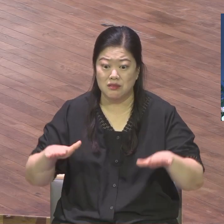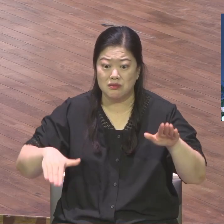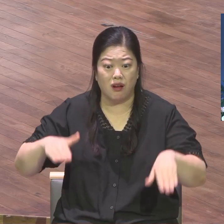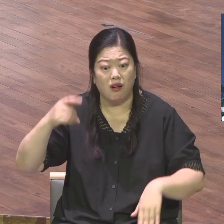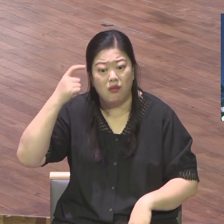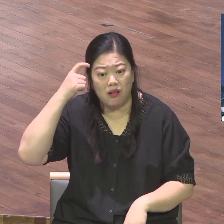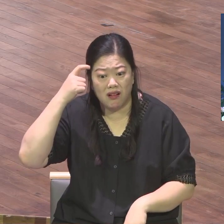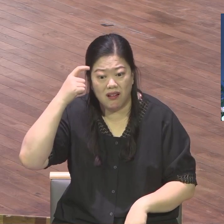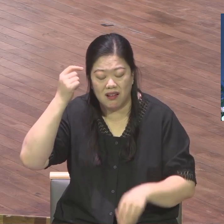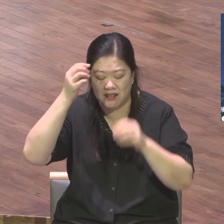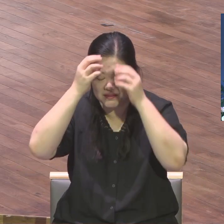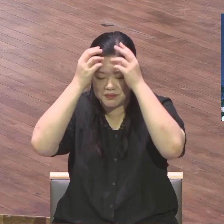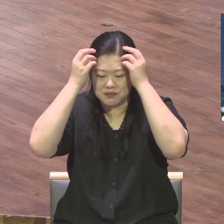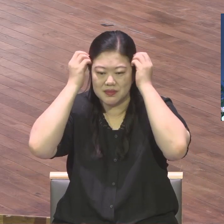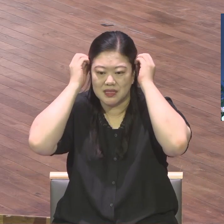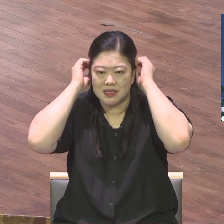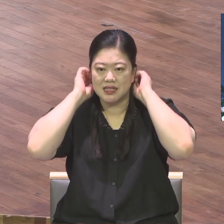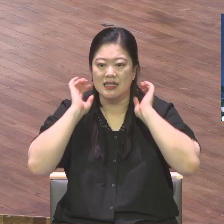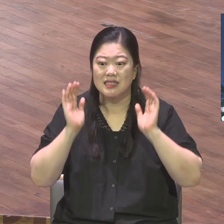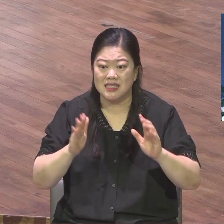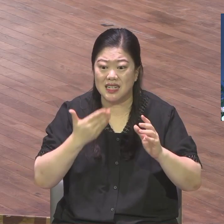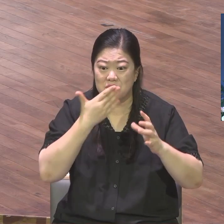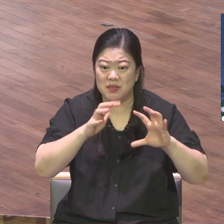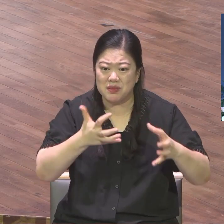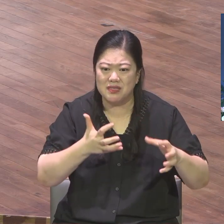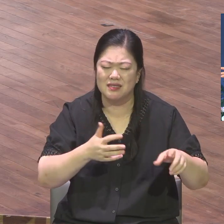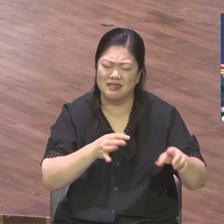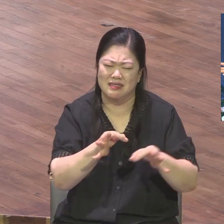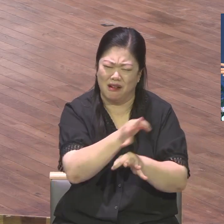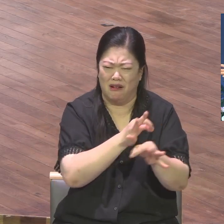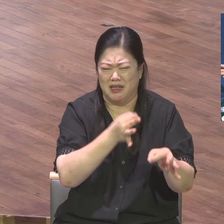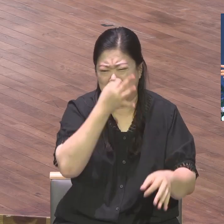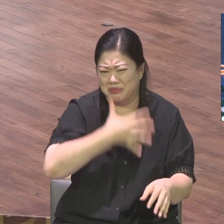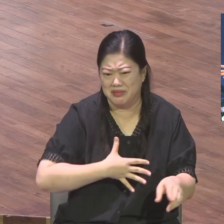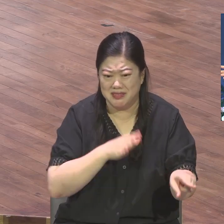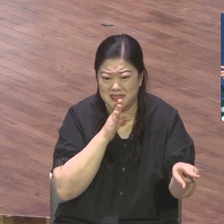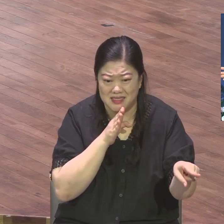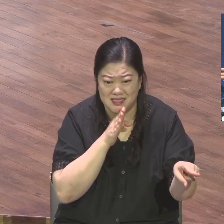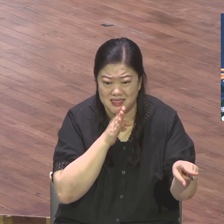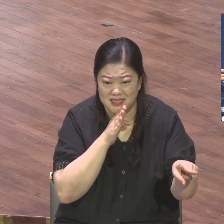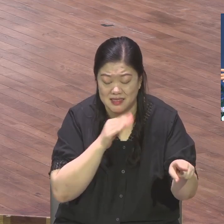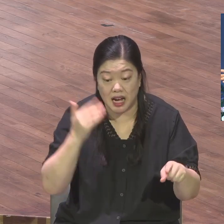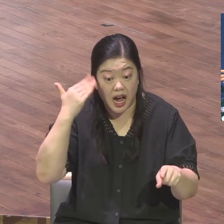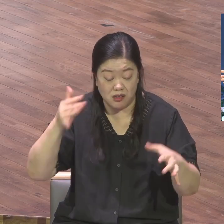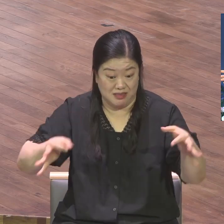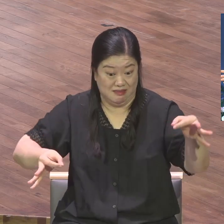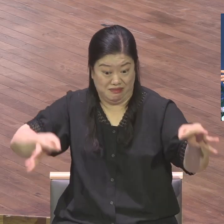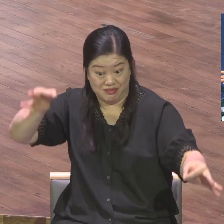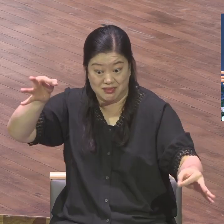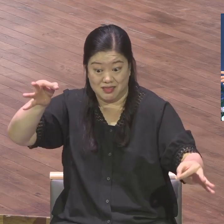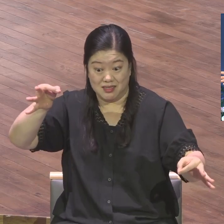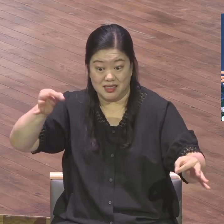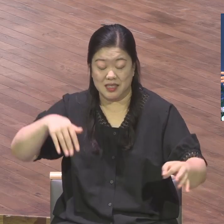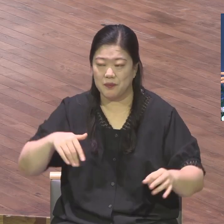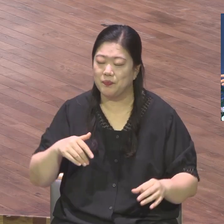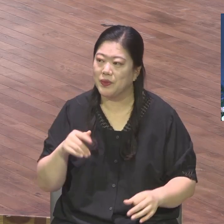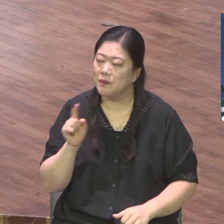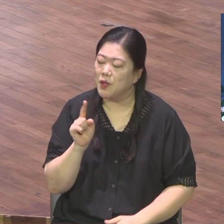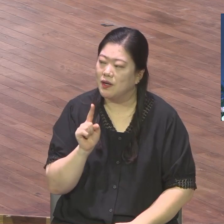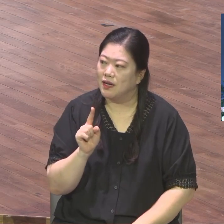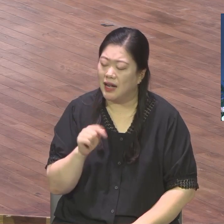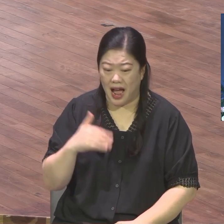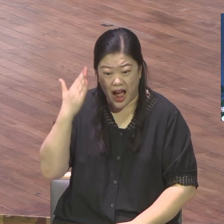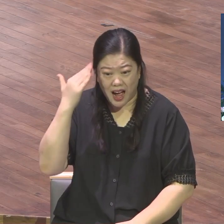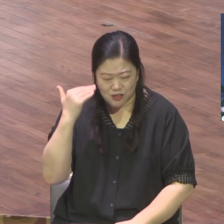근데 이렇게 거지가 됐는데 이 뭐 완전히 뭐 전 세계 식물, 우리나라에도 많은 거 있잖아요. 가중부라 그래가지고